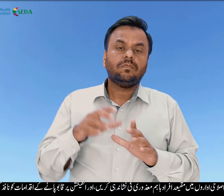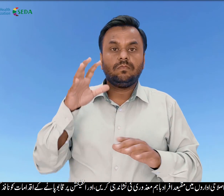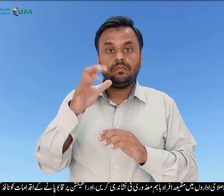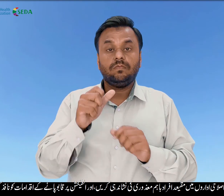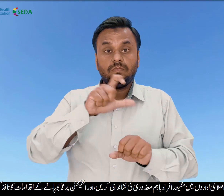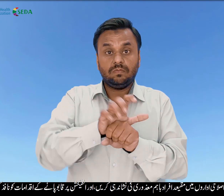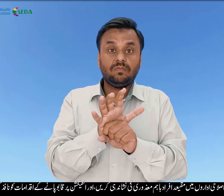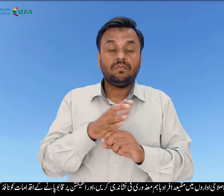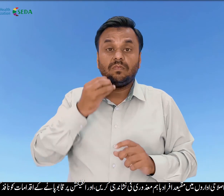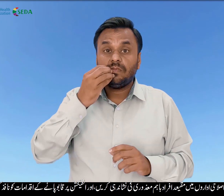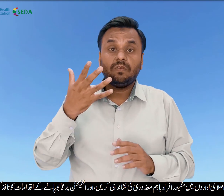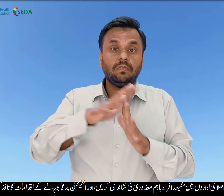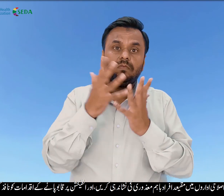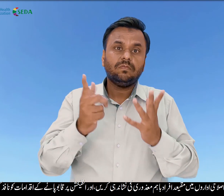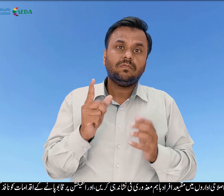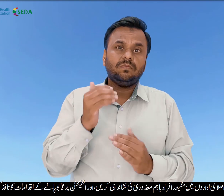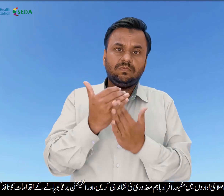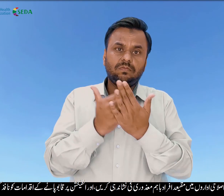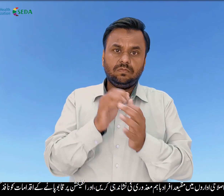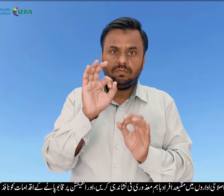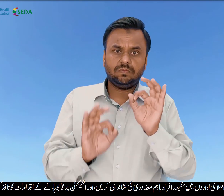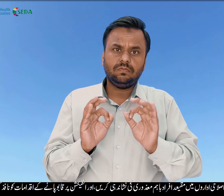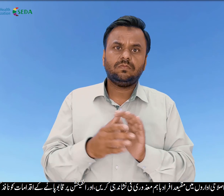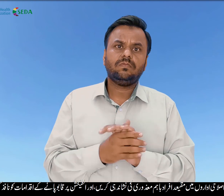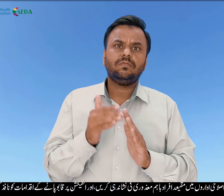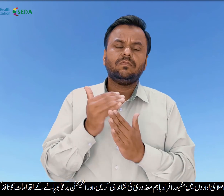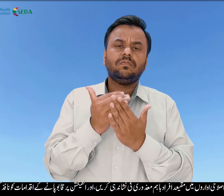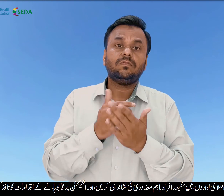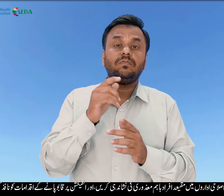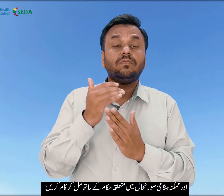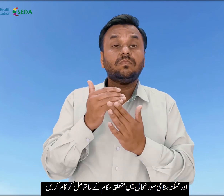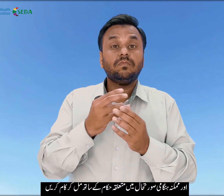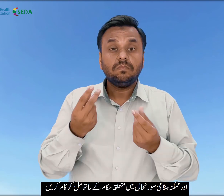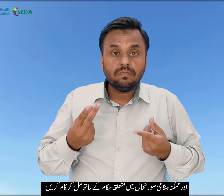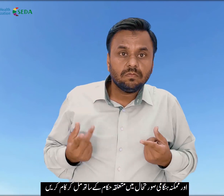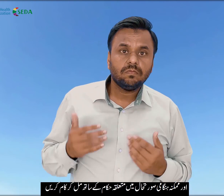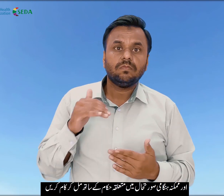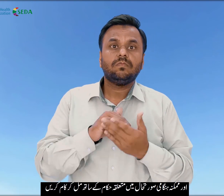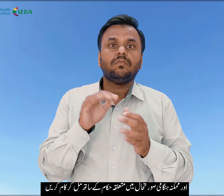انفیکشن پر قابو پانے کے اقدامات کو نافذ کرنے اور ممکنہ ہنگامی